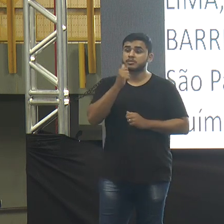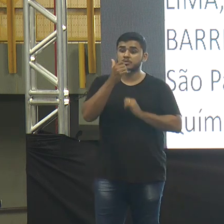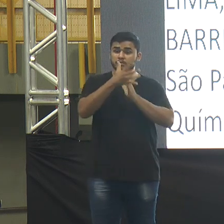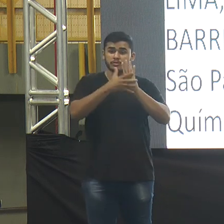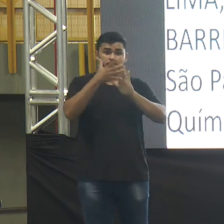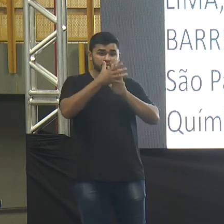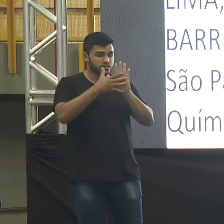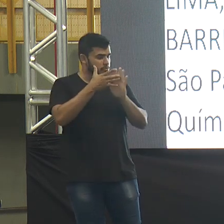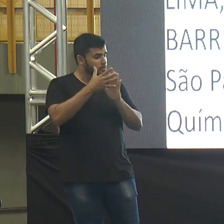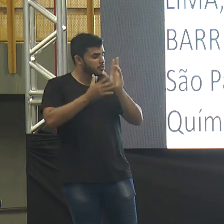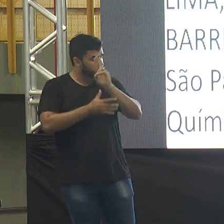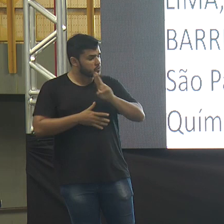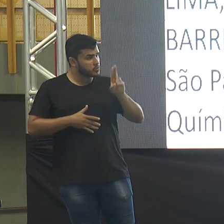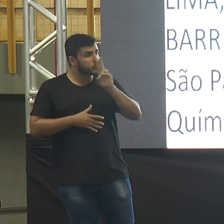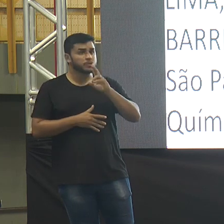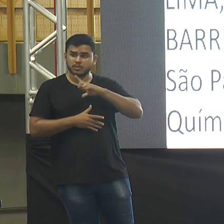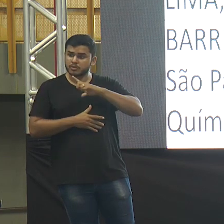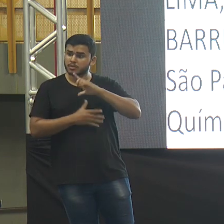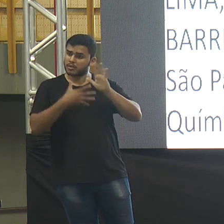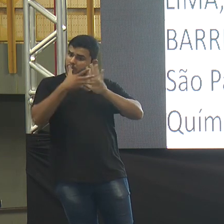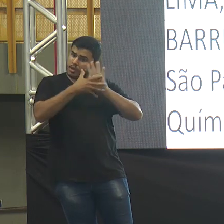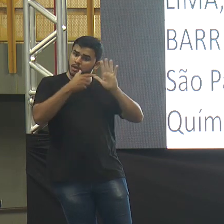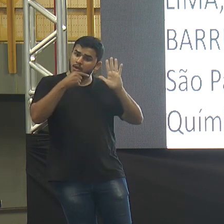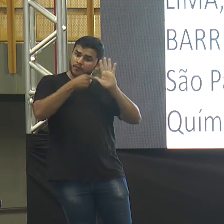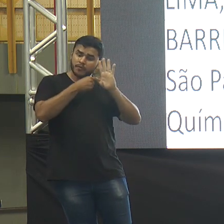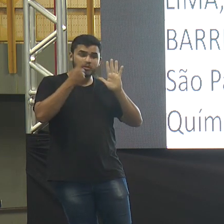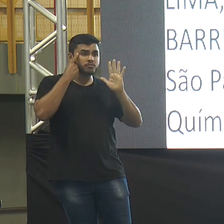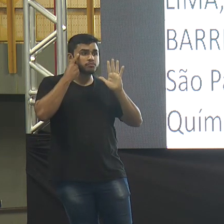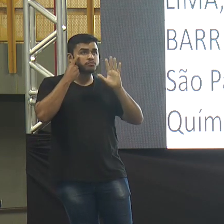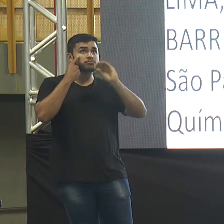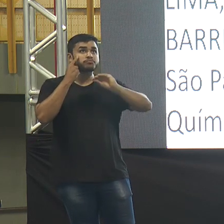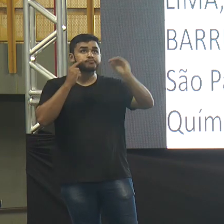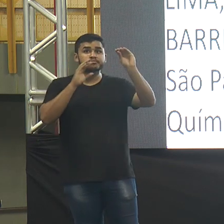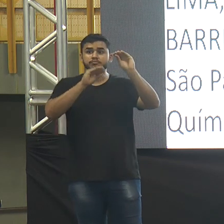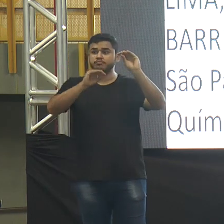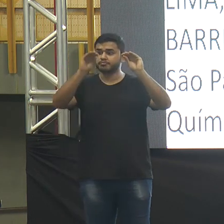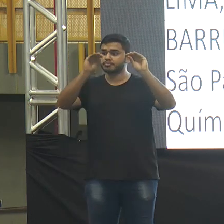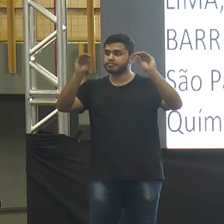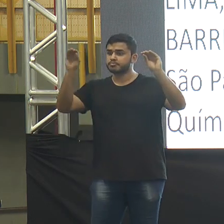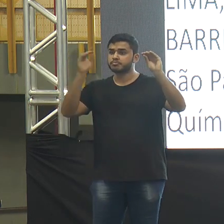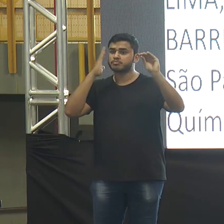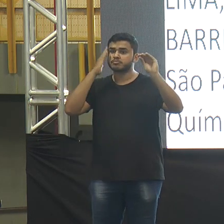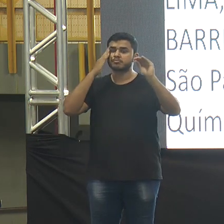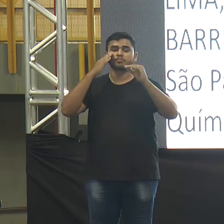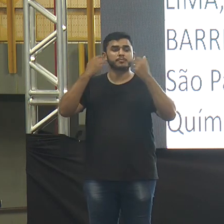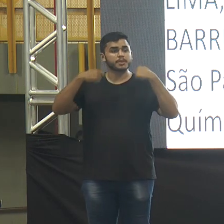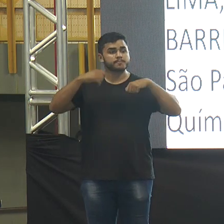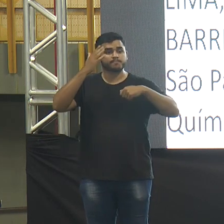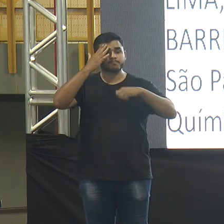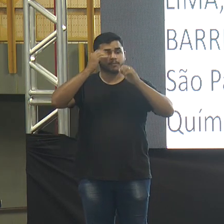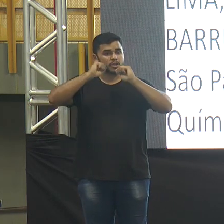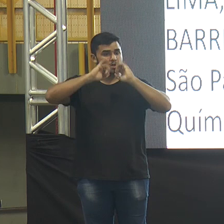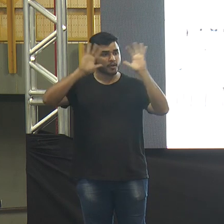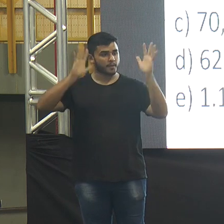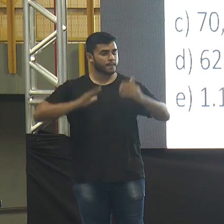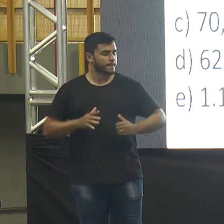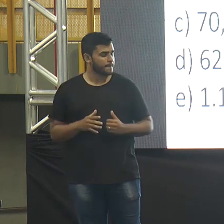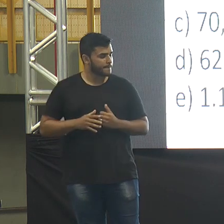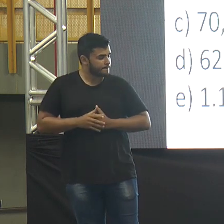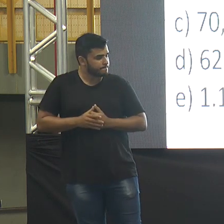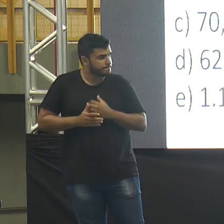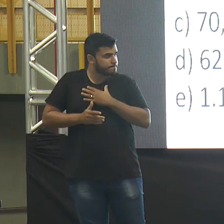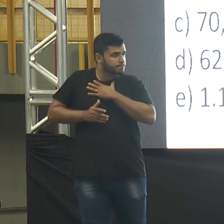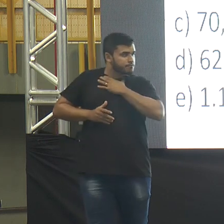quem que você utiliza. Então, por isso, é muito importante a interpretação de texto. Beleza? Mais uma questão?